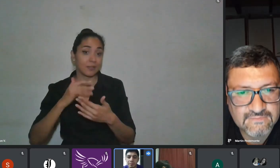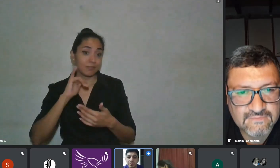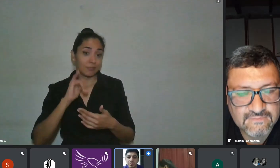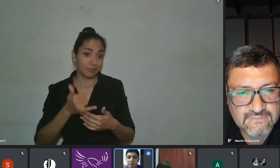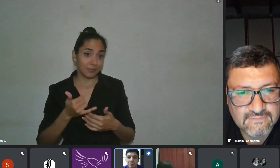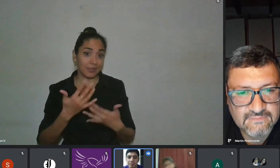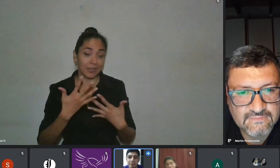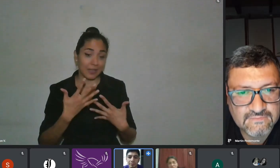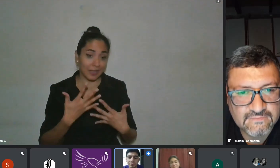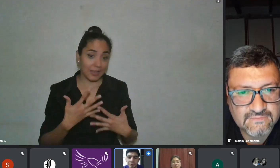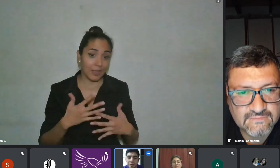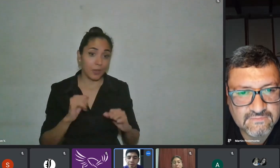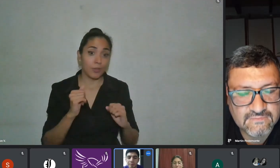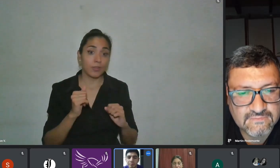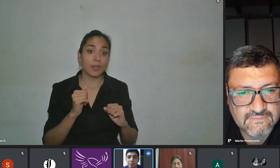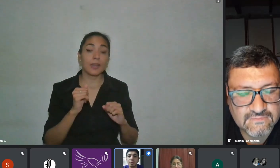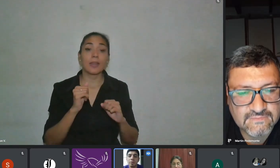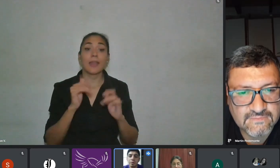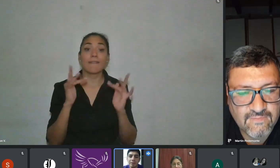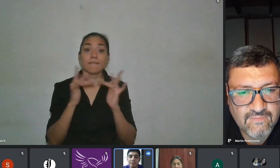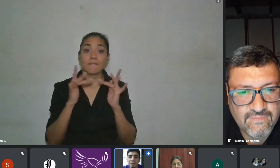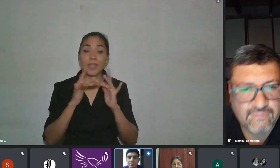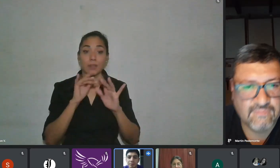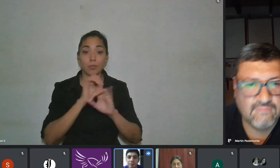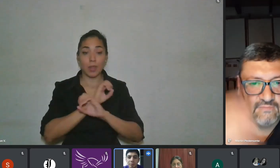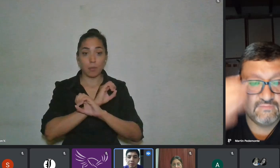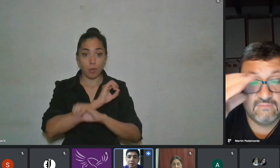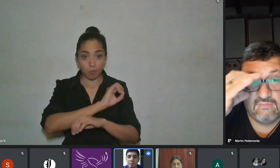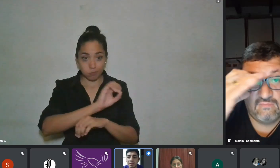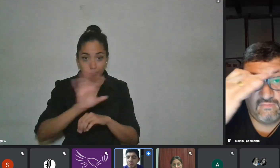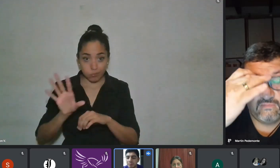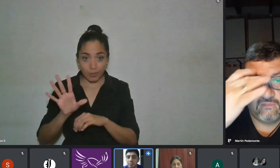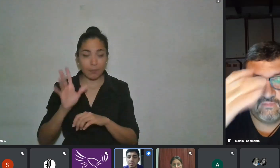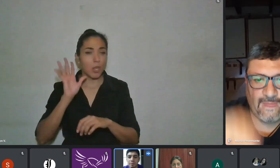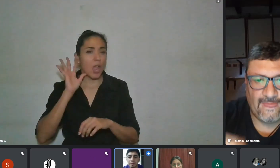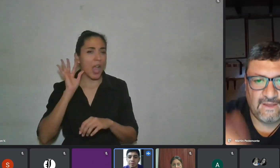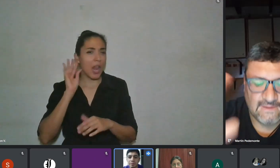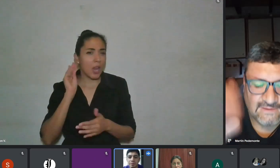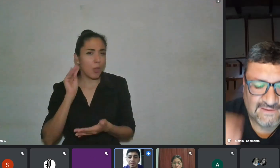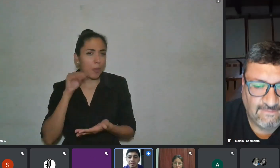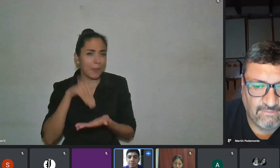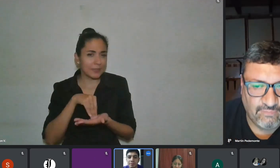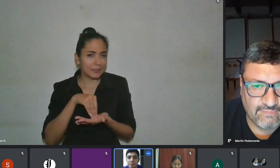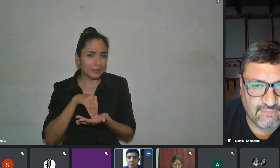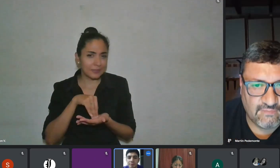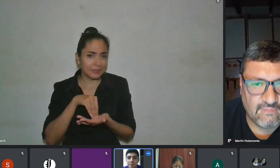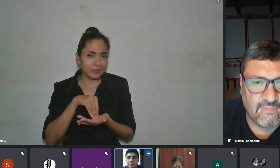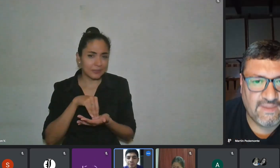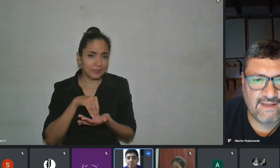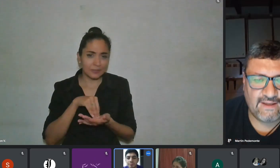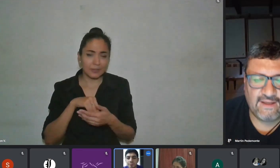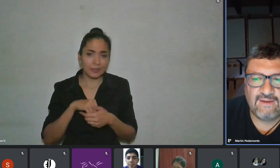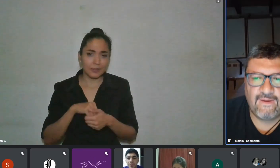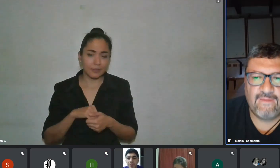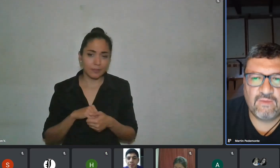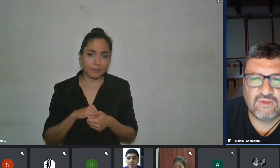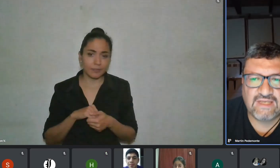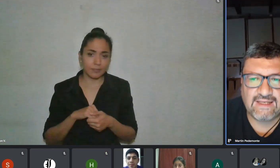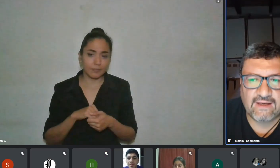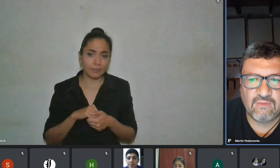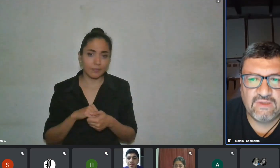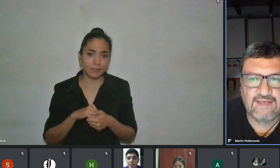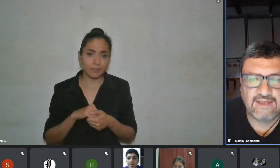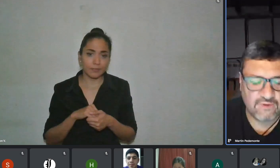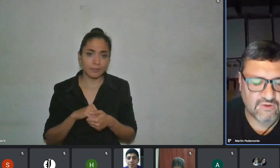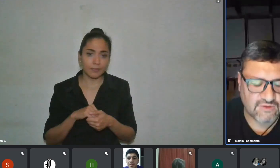encontramos virtual y la mandamos. Pero alguno más que usted nos pueda recomendar como con todos estos temas. Mira, Esteban, vos es